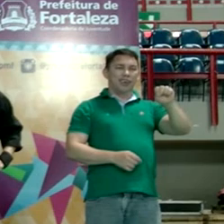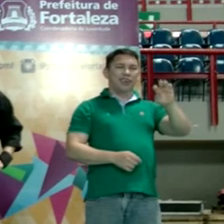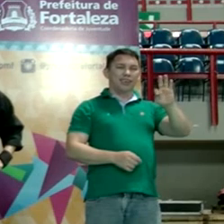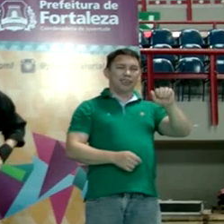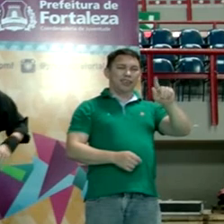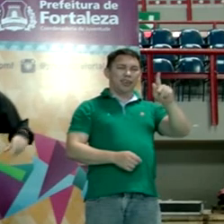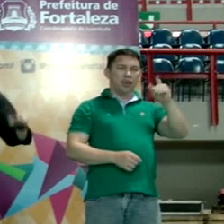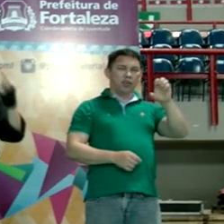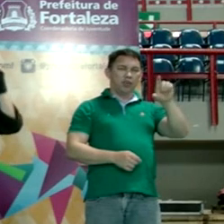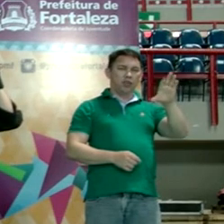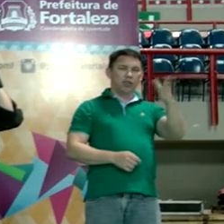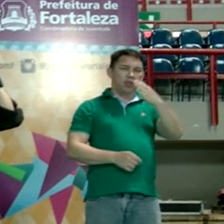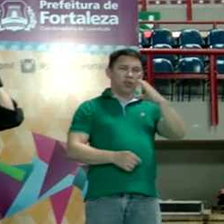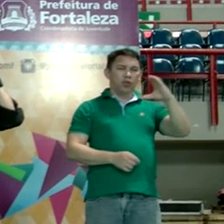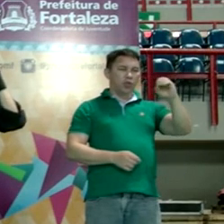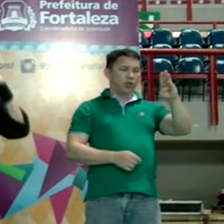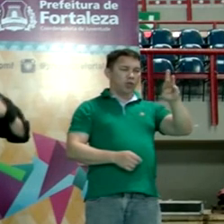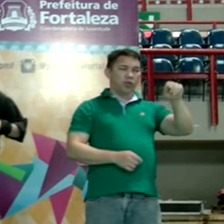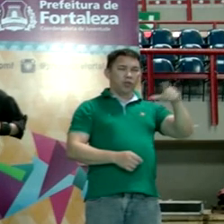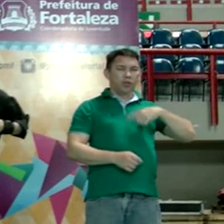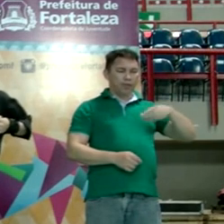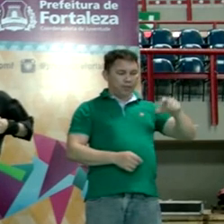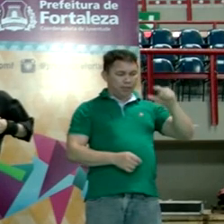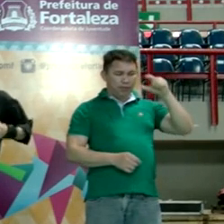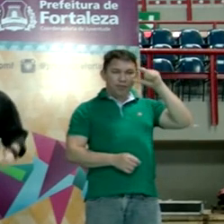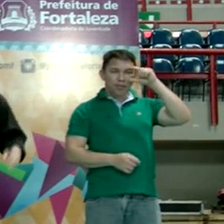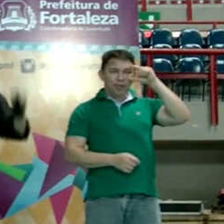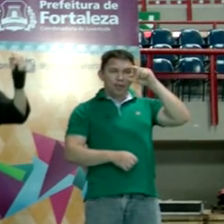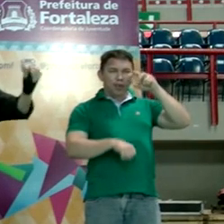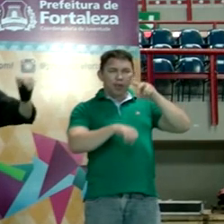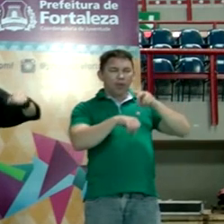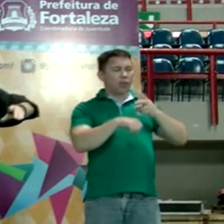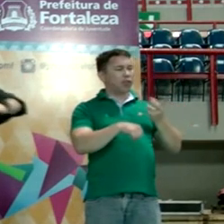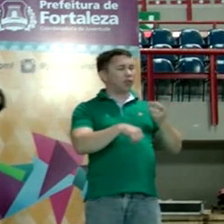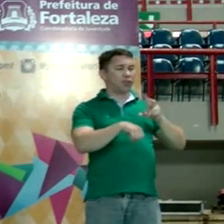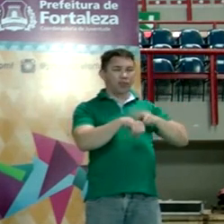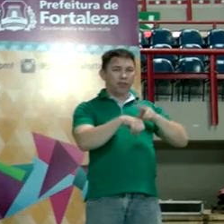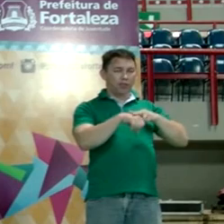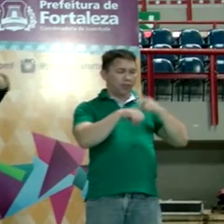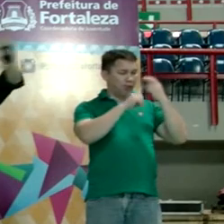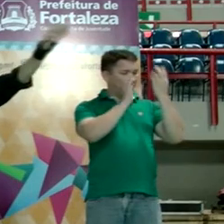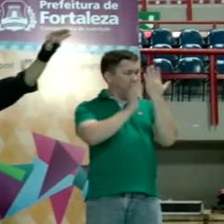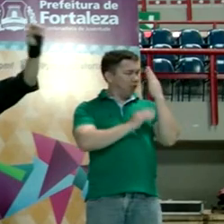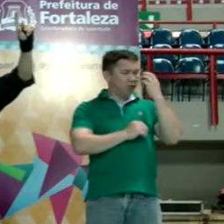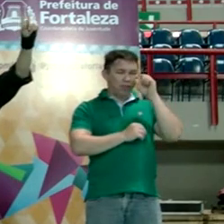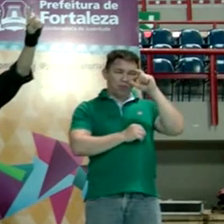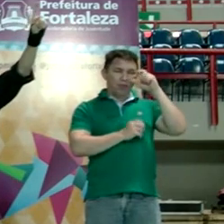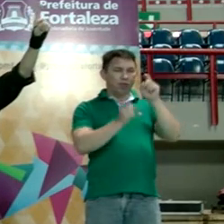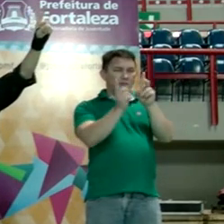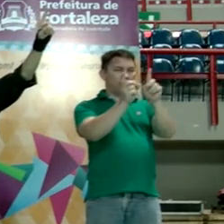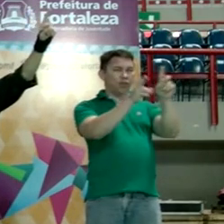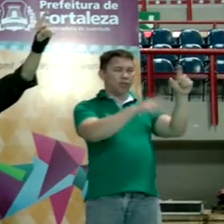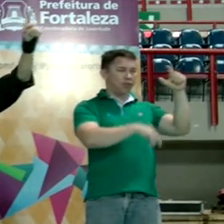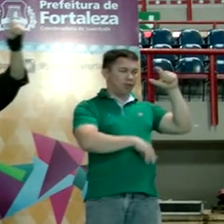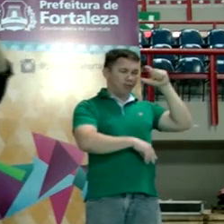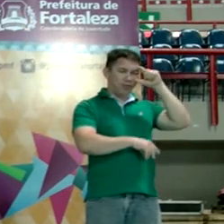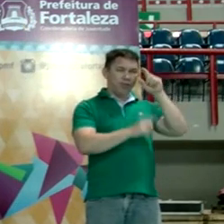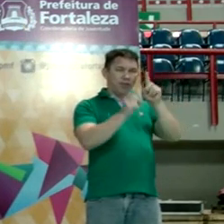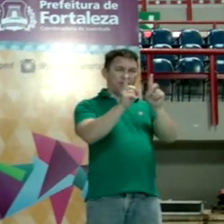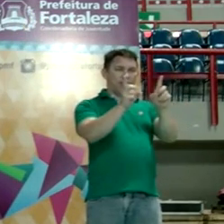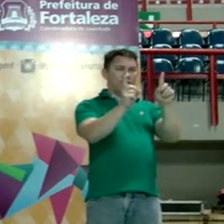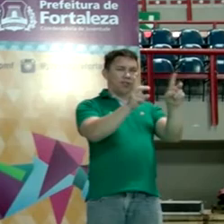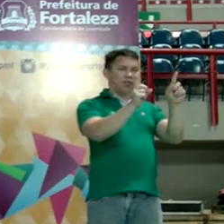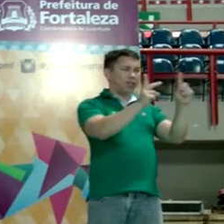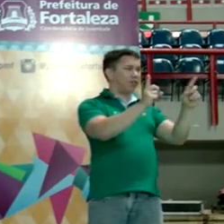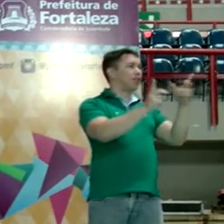o Sylvester Stallone usava aqueles óculos espelhados assim. Na outra semana estava vendendo em tudo quanto é canto. O óculos do Stallone. Olha quem